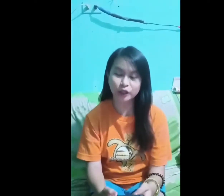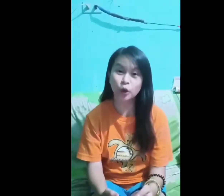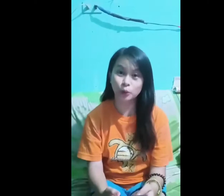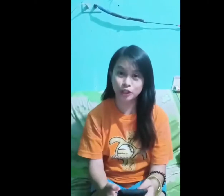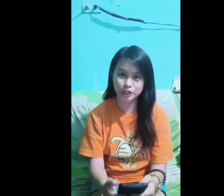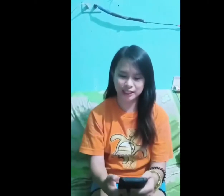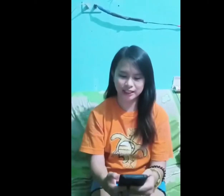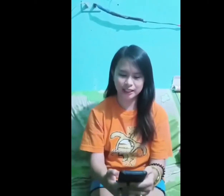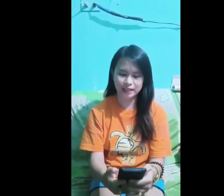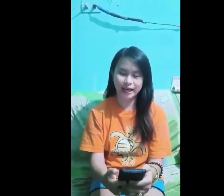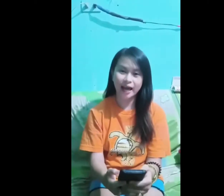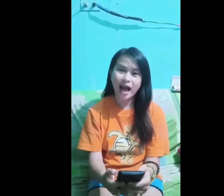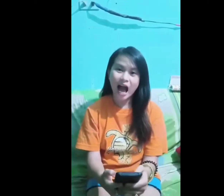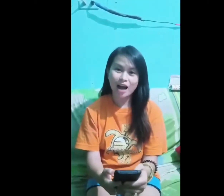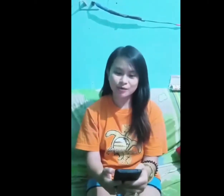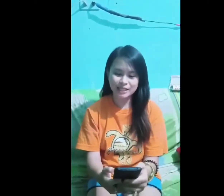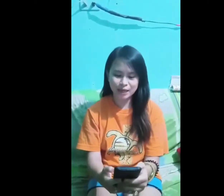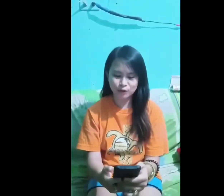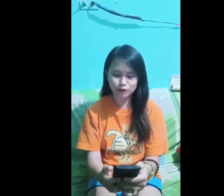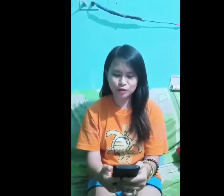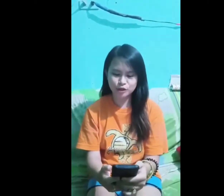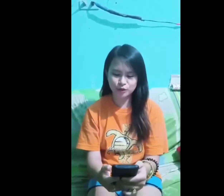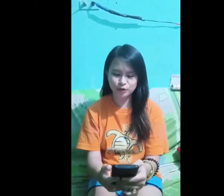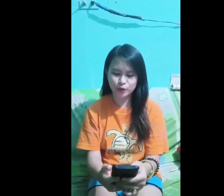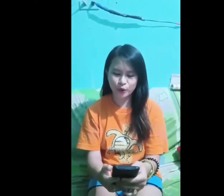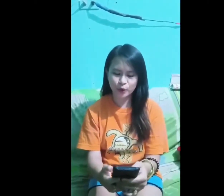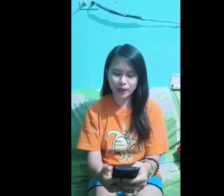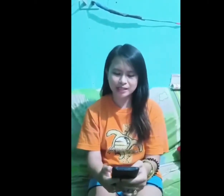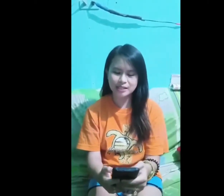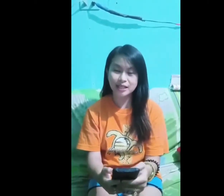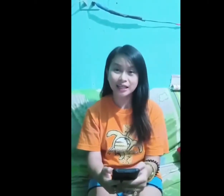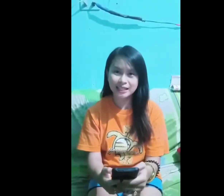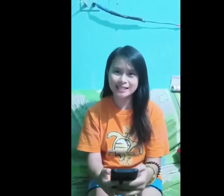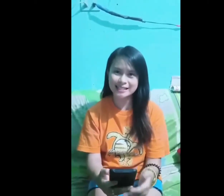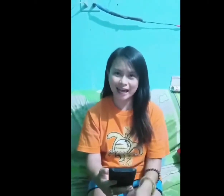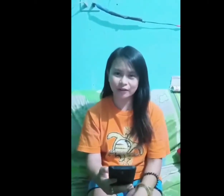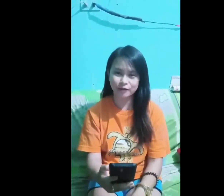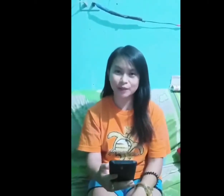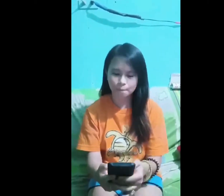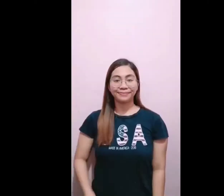opportunity that I was able to know and study Filipino.